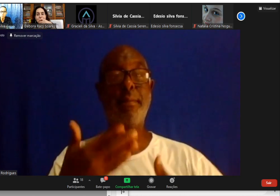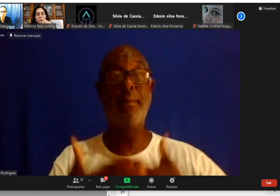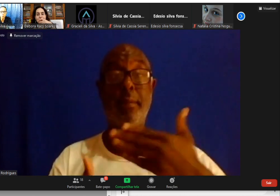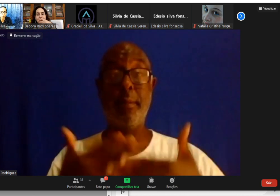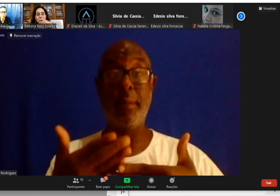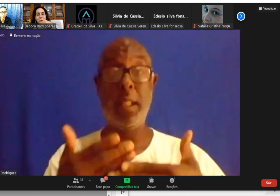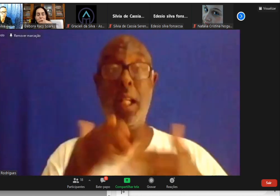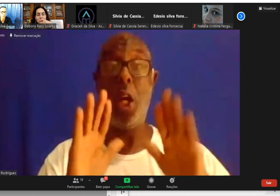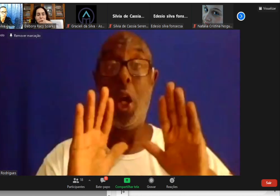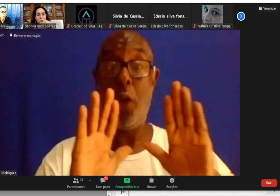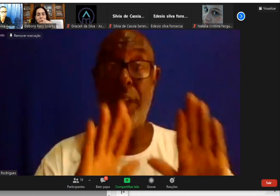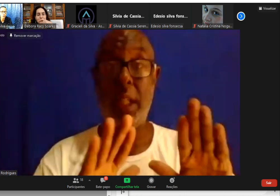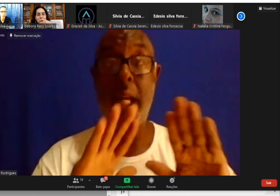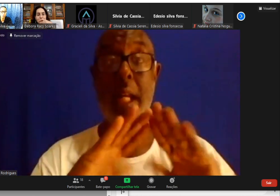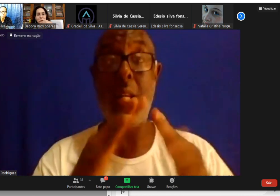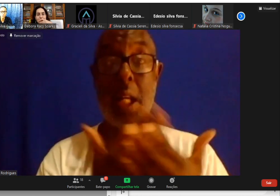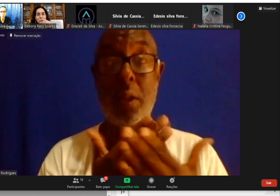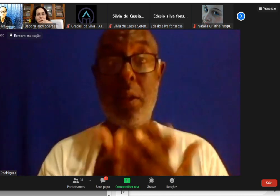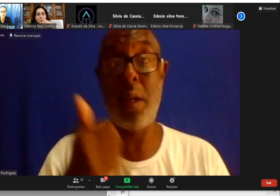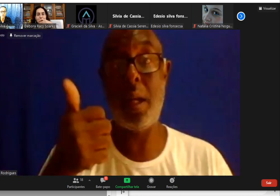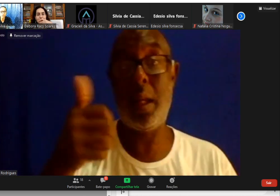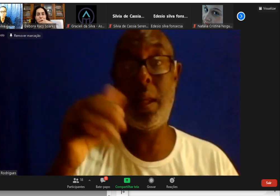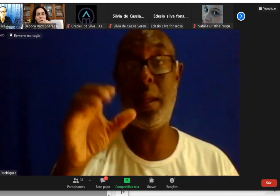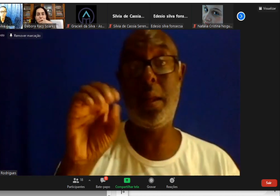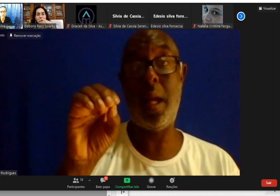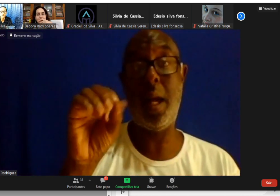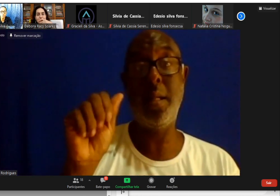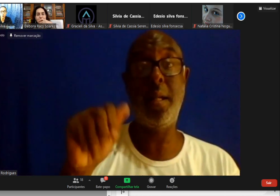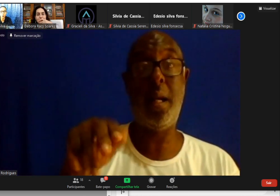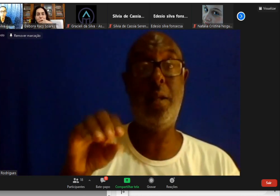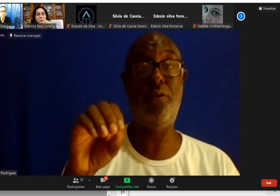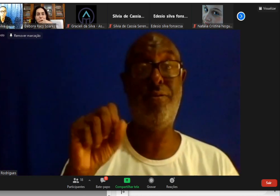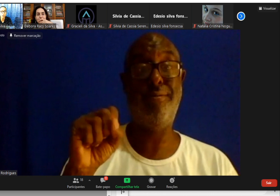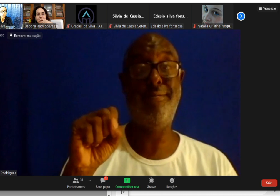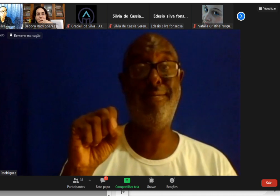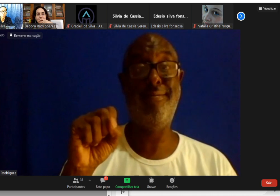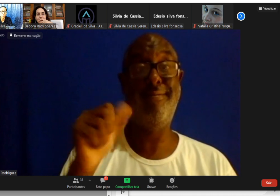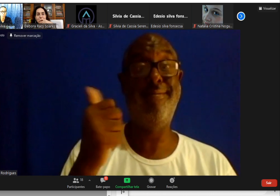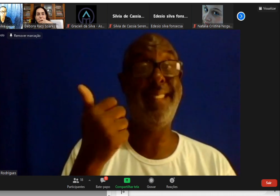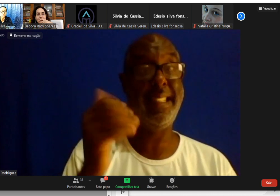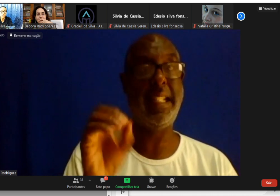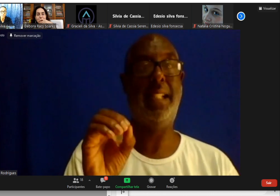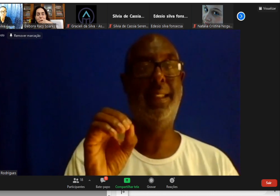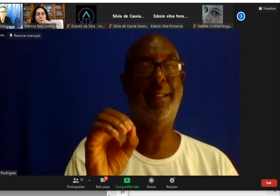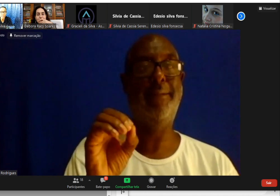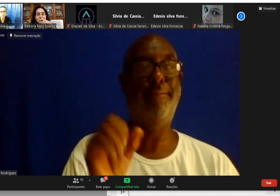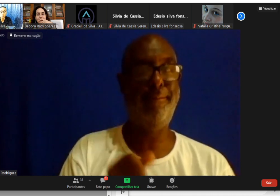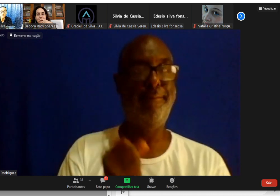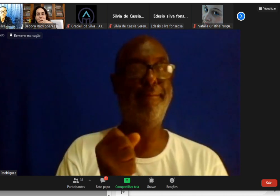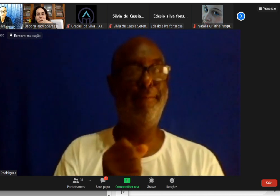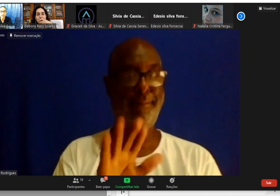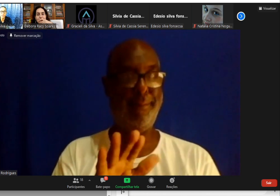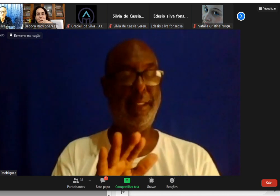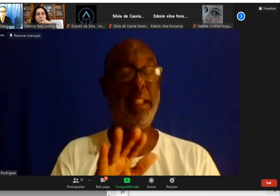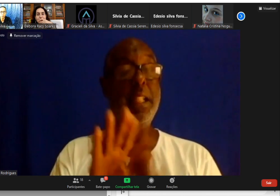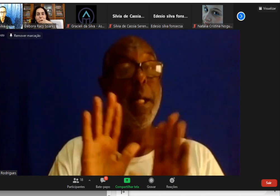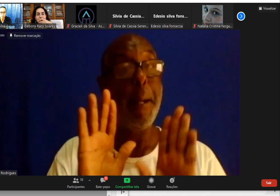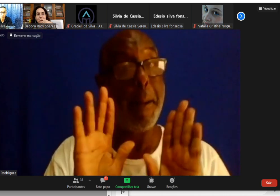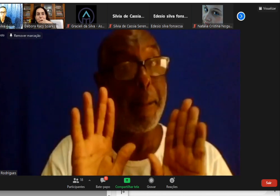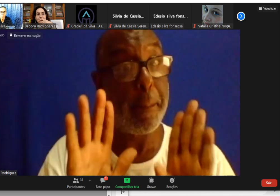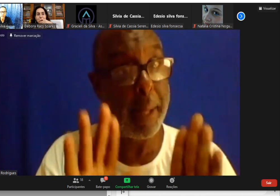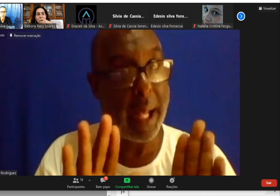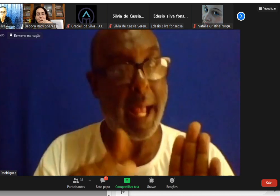tive muita paciência em ficar na escola. Então eu fiquei nessa escola 10